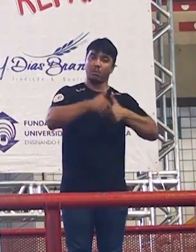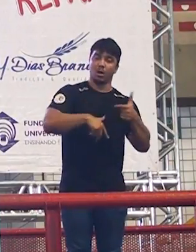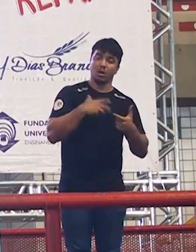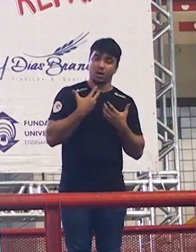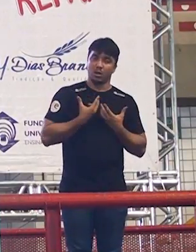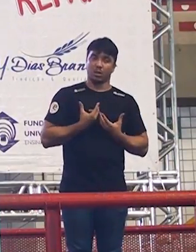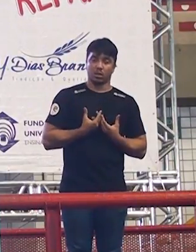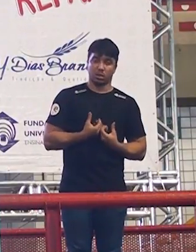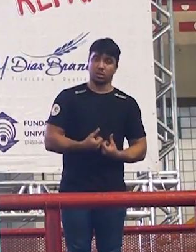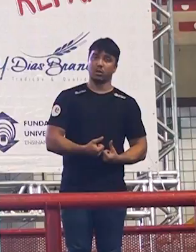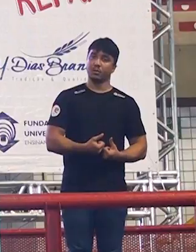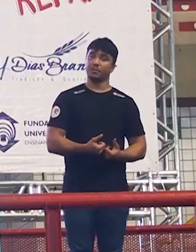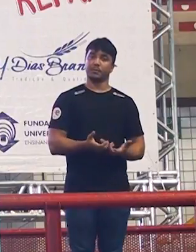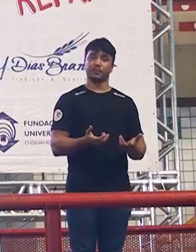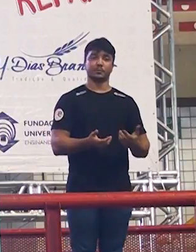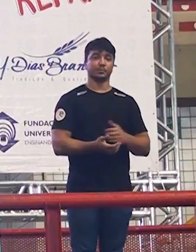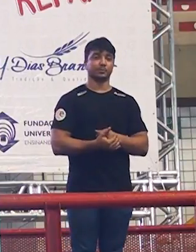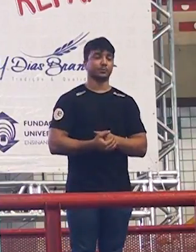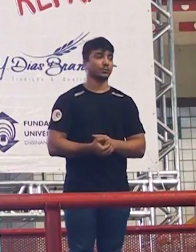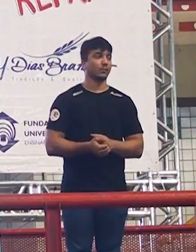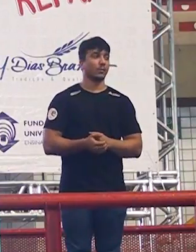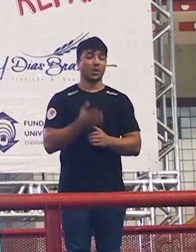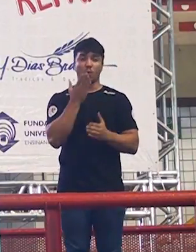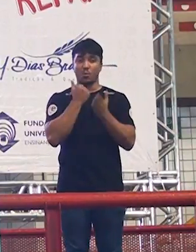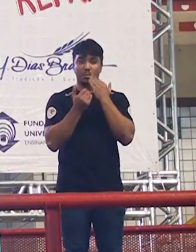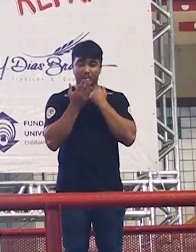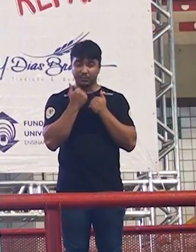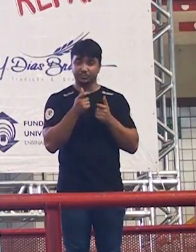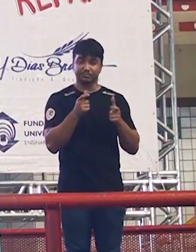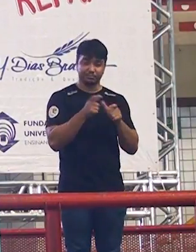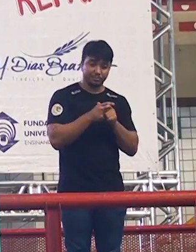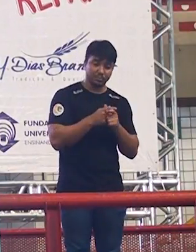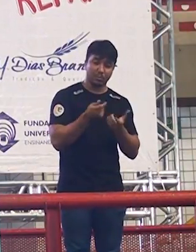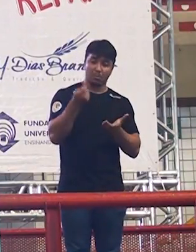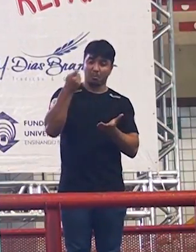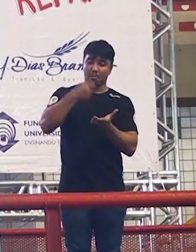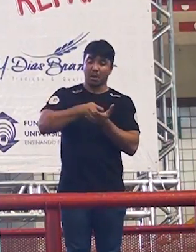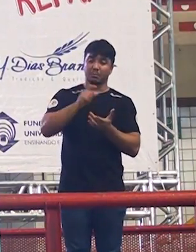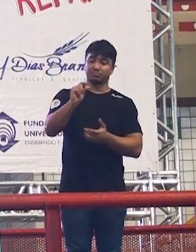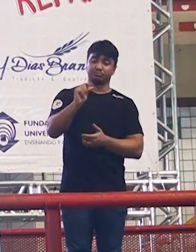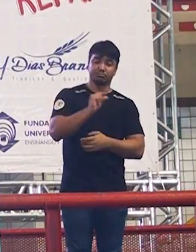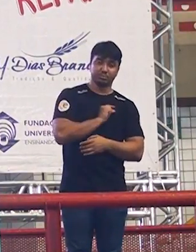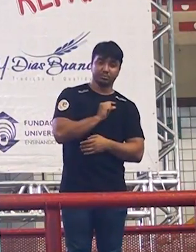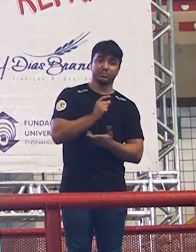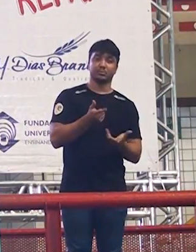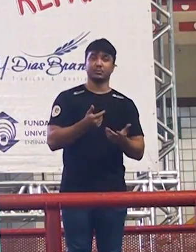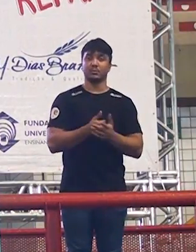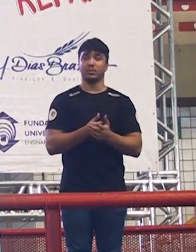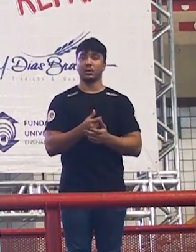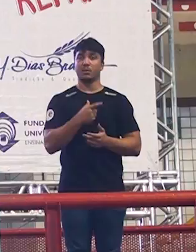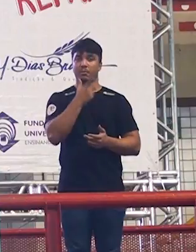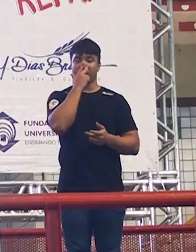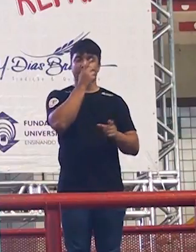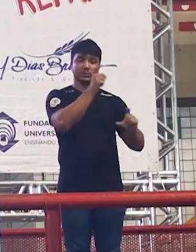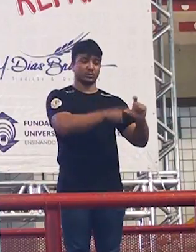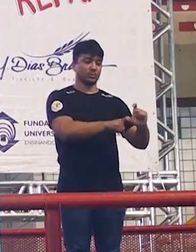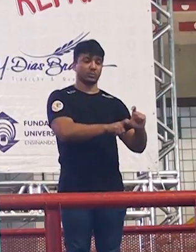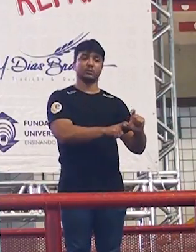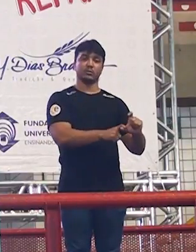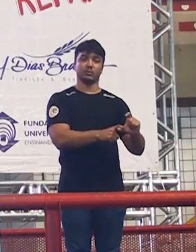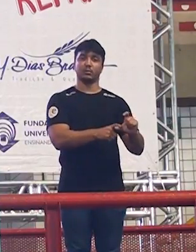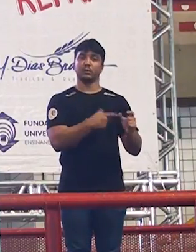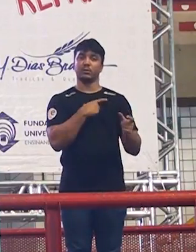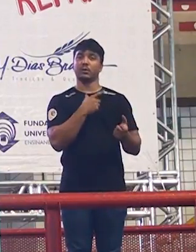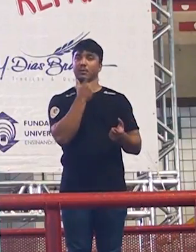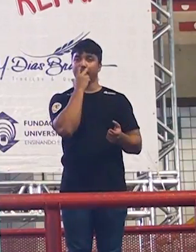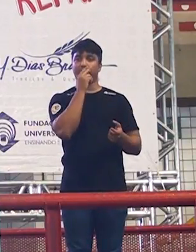maneira subhumana. Má alimentação, pagamento quase inexistente, as pessoas se endividam e ficam presas